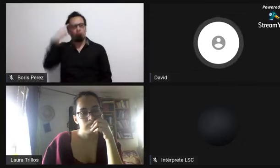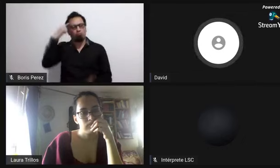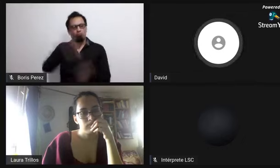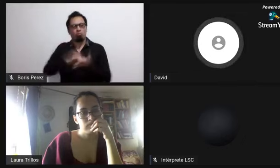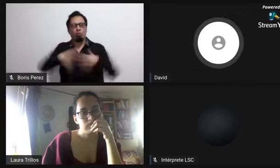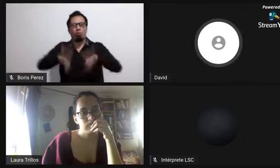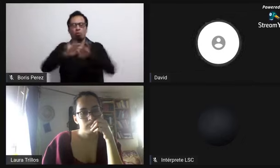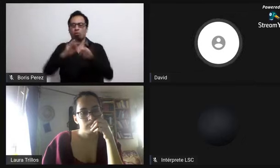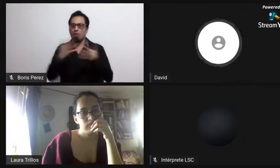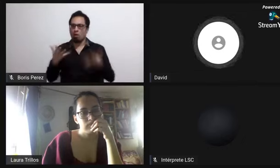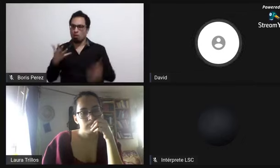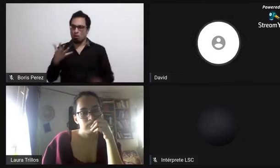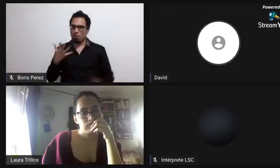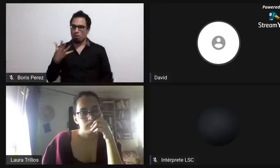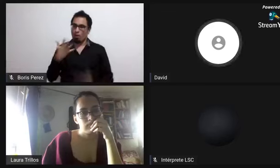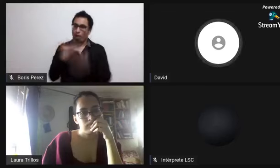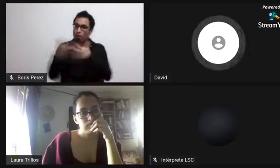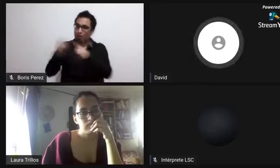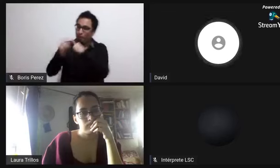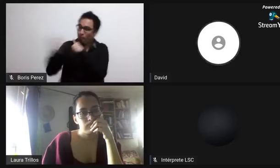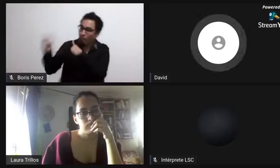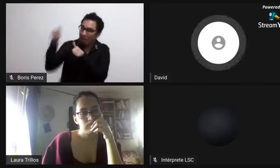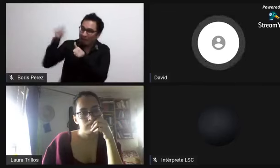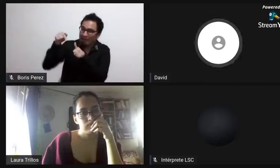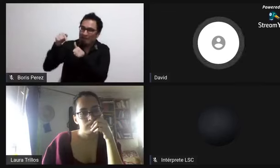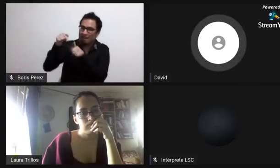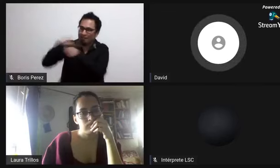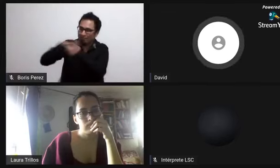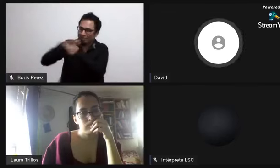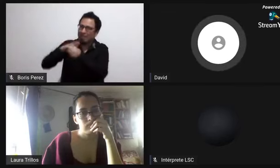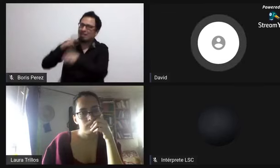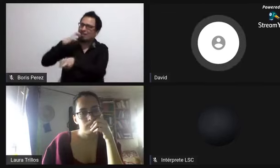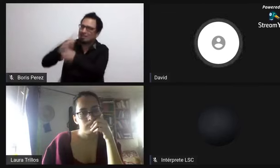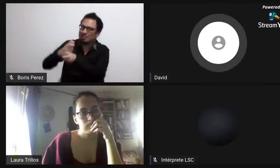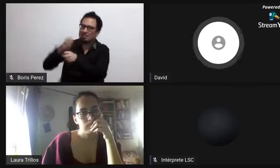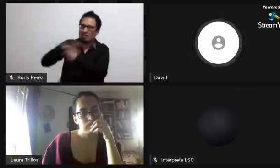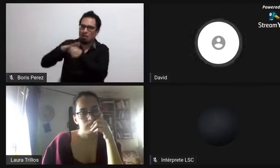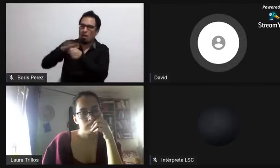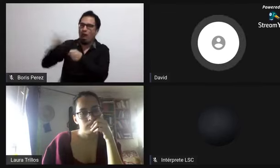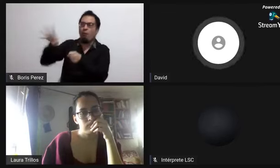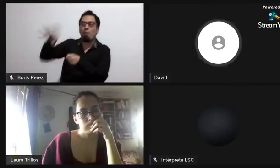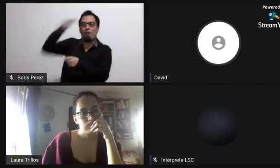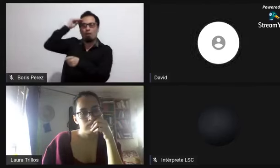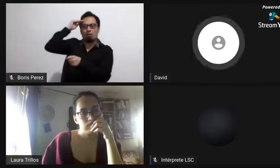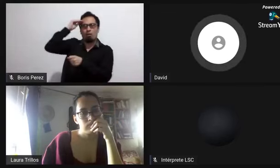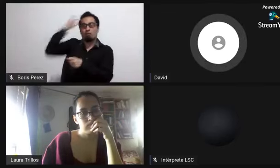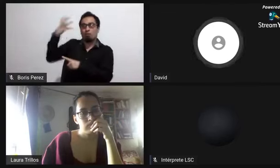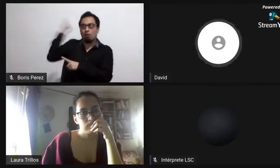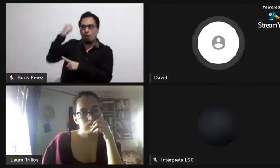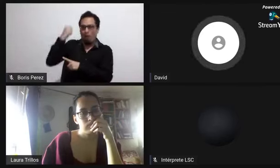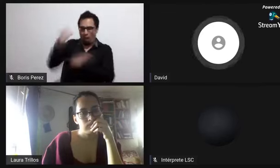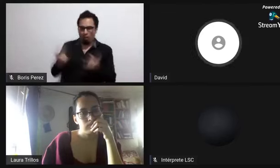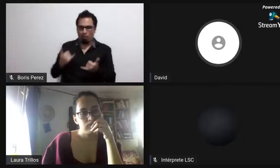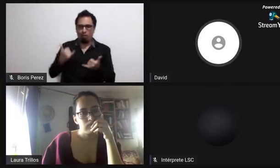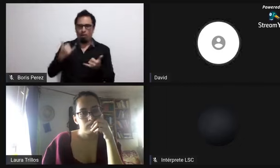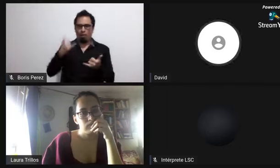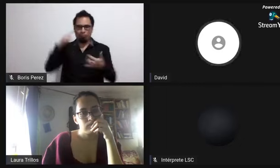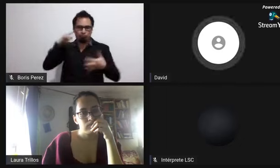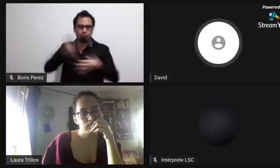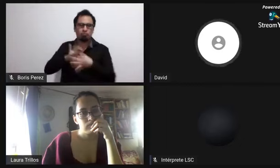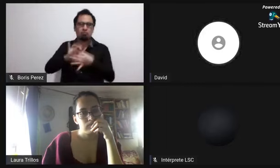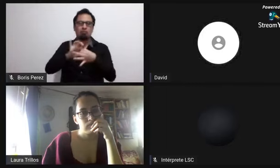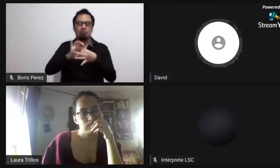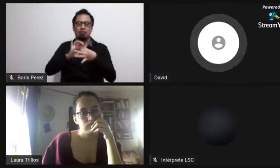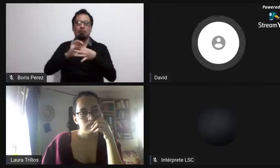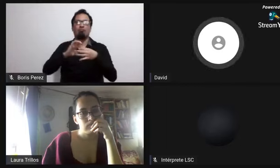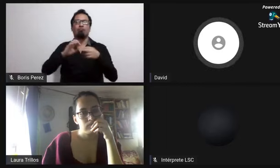y durante el periodo que estuvo en la administración Bolívar, pues naturalmente hubo grandes logros, pero también hubo otras